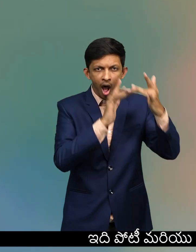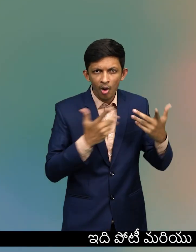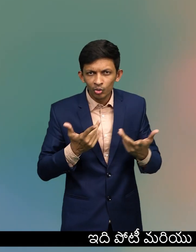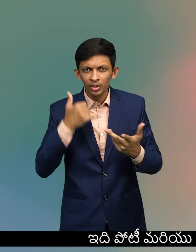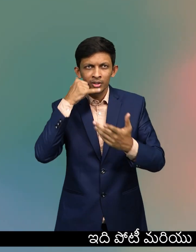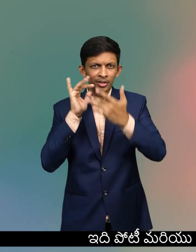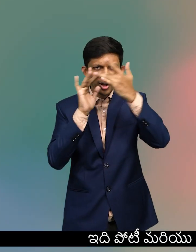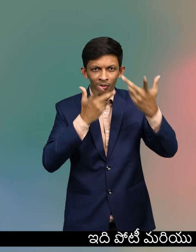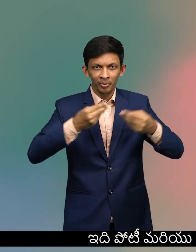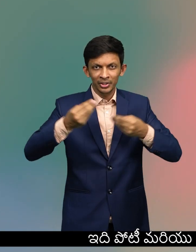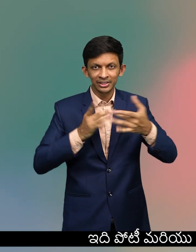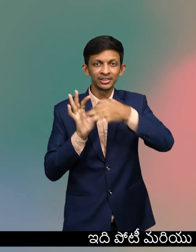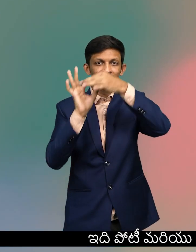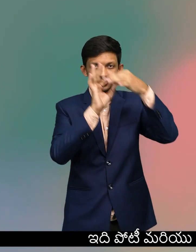ఆవిష్కరణలను మెరుగుపరచడం